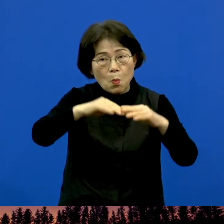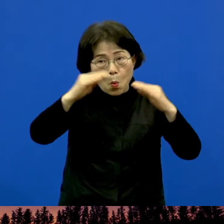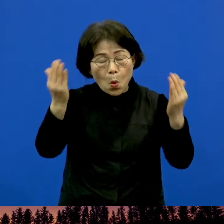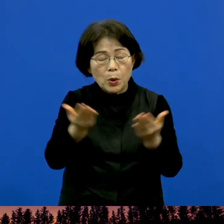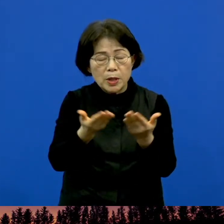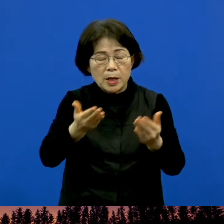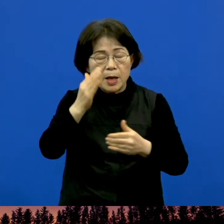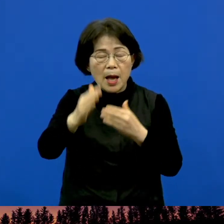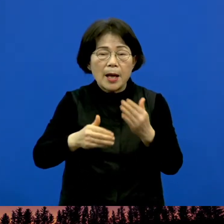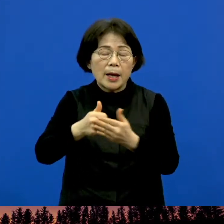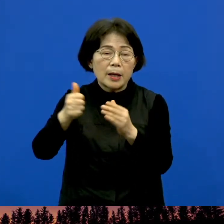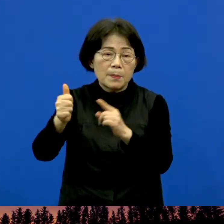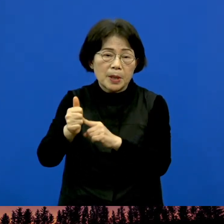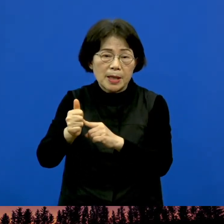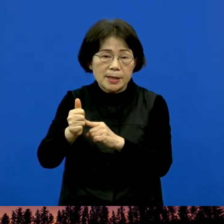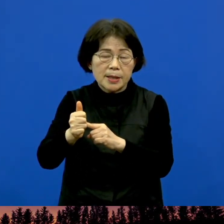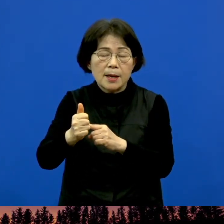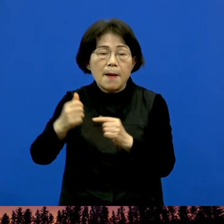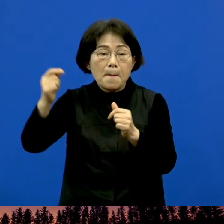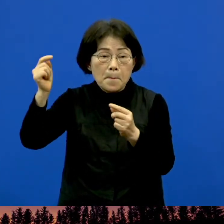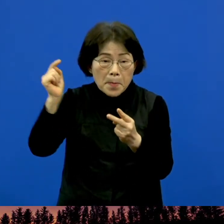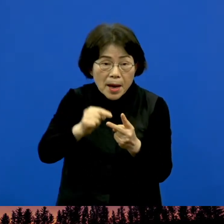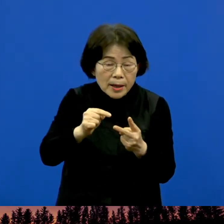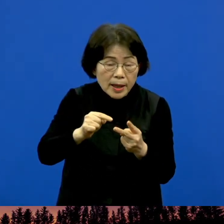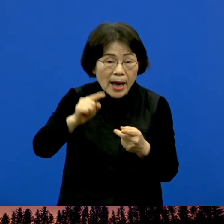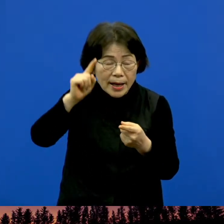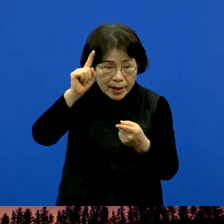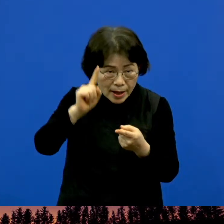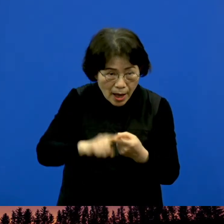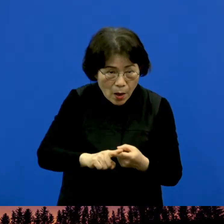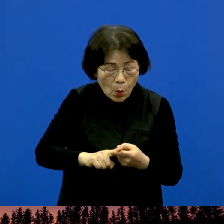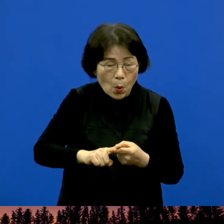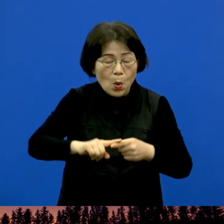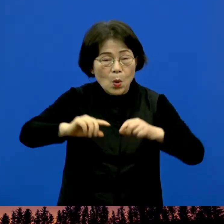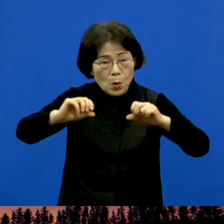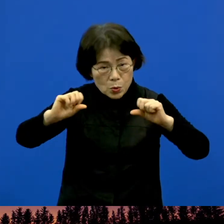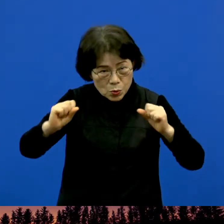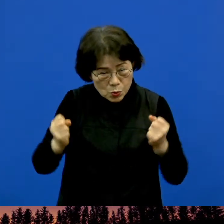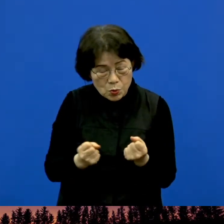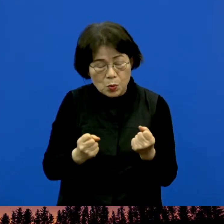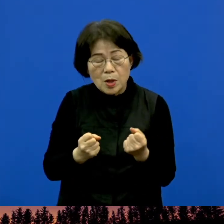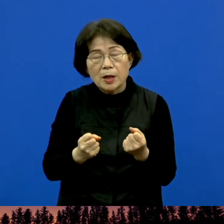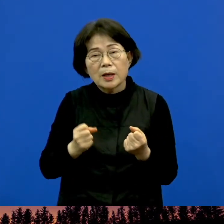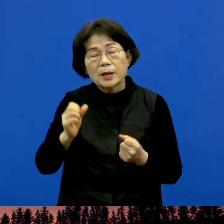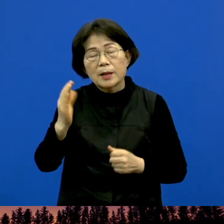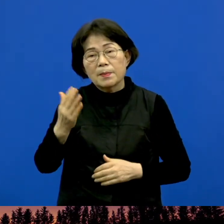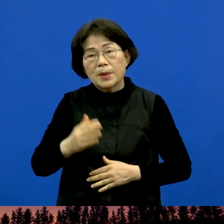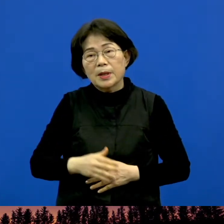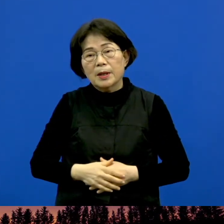일을 하나님께서 하라는 대로 지시하시는 대로 따라한 거죠.